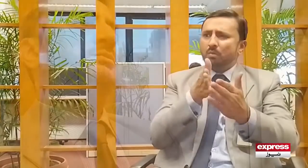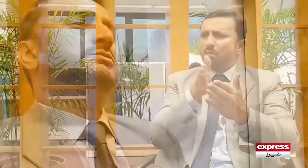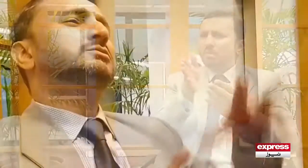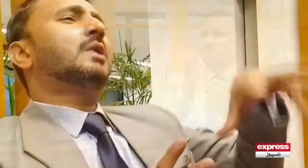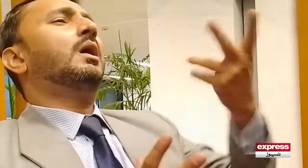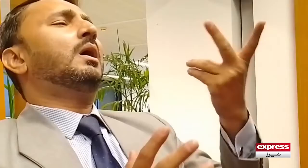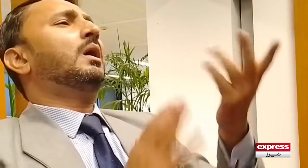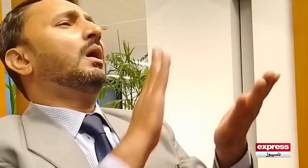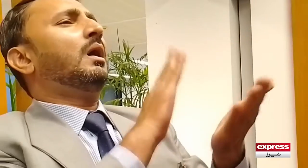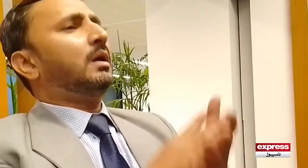हूँ।